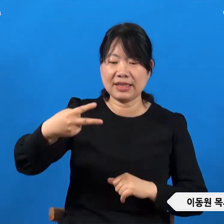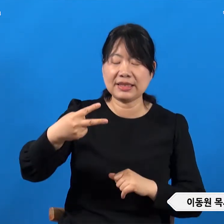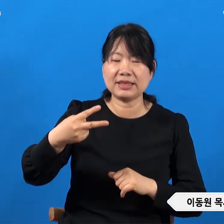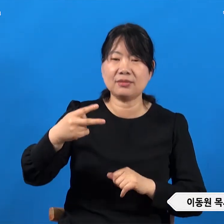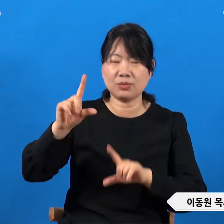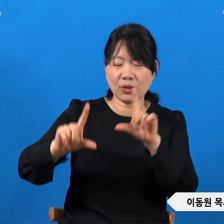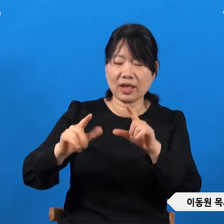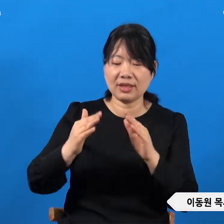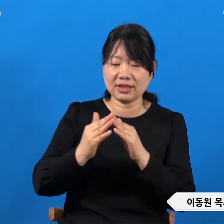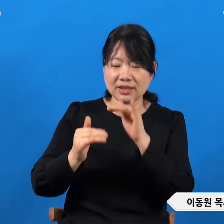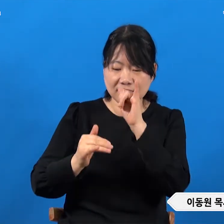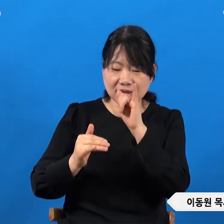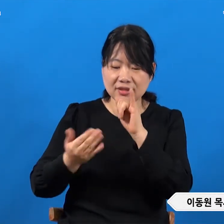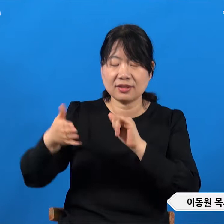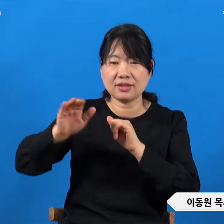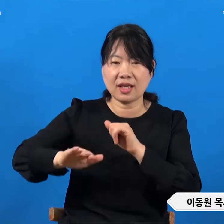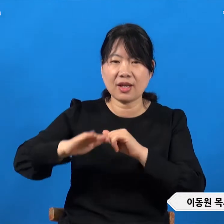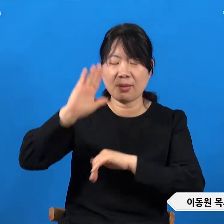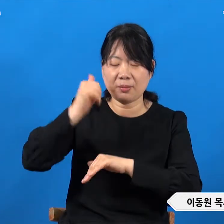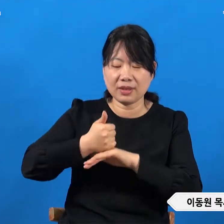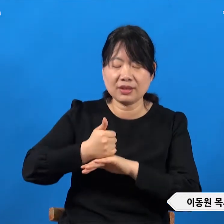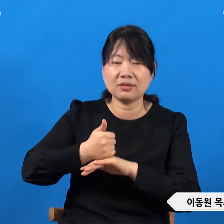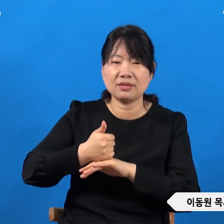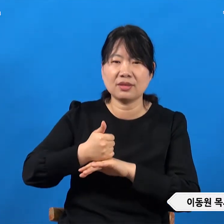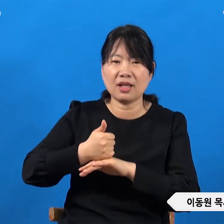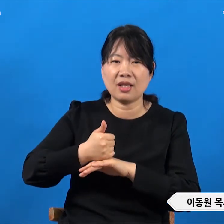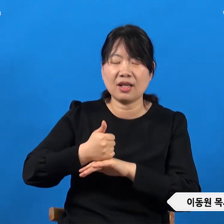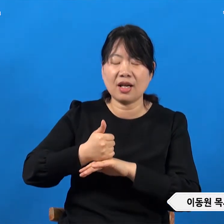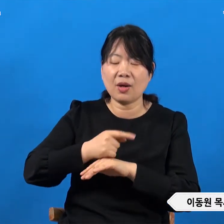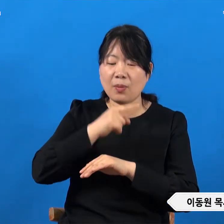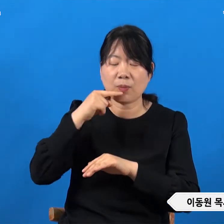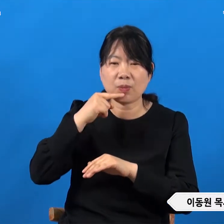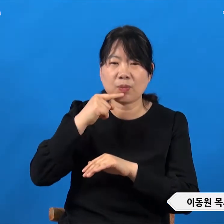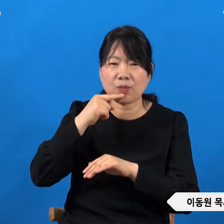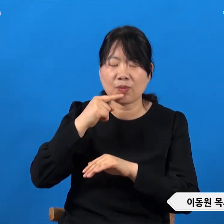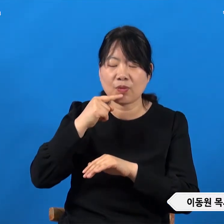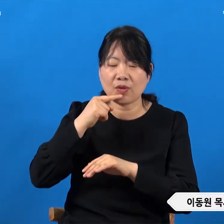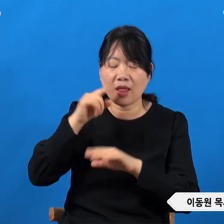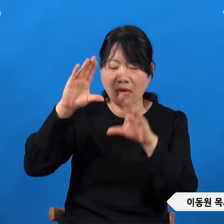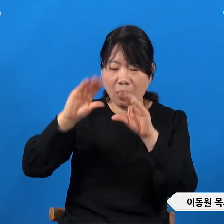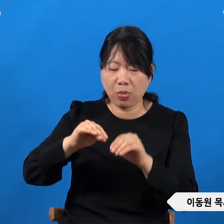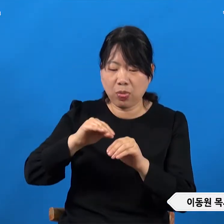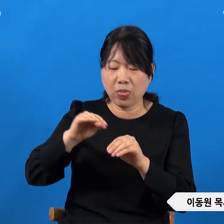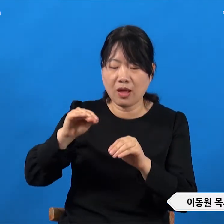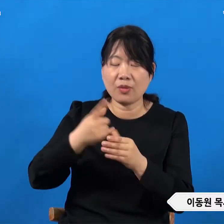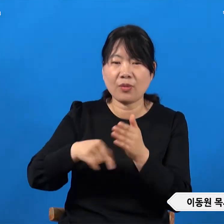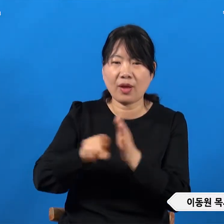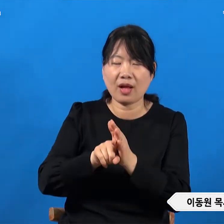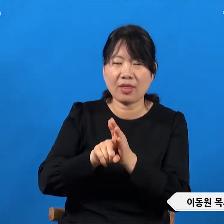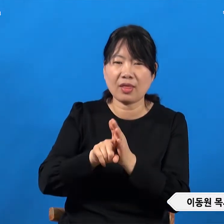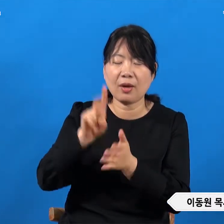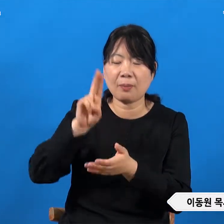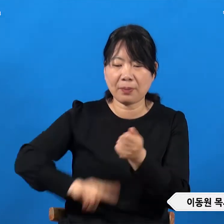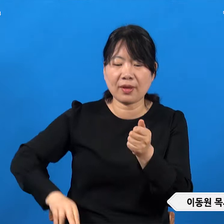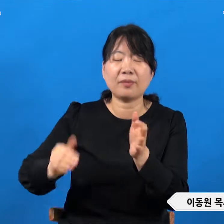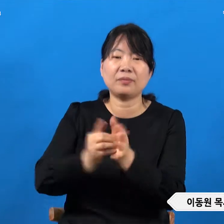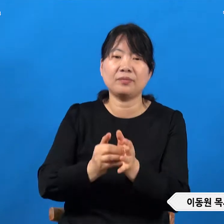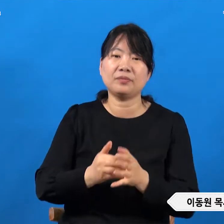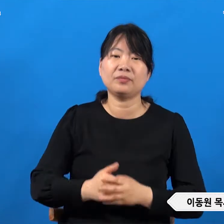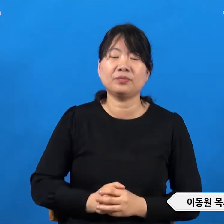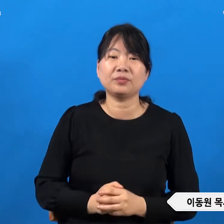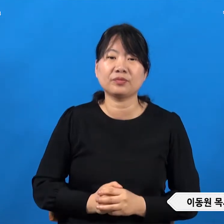집이 있었는데 이 집마저 마지막 빚을 청산하기 위해서 그 빚을 넘길 수밖에 없게